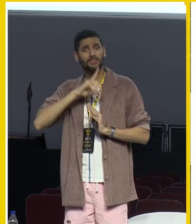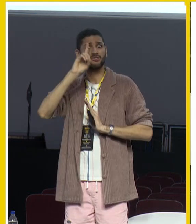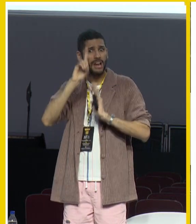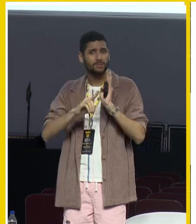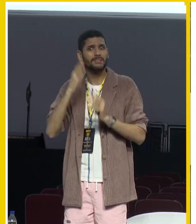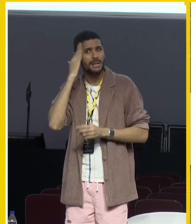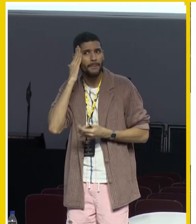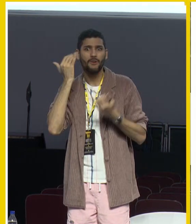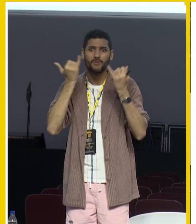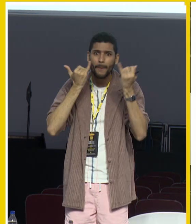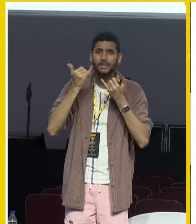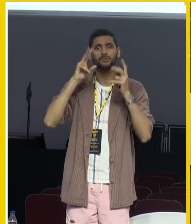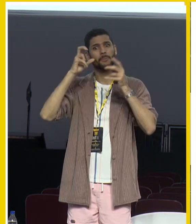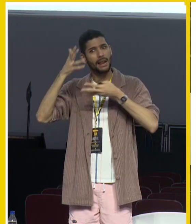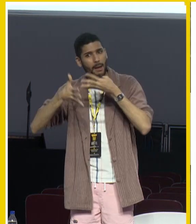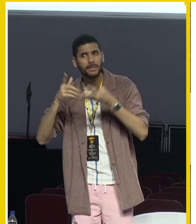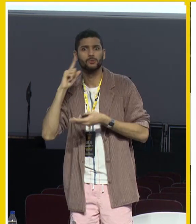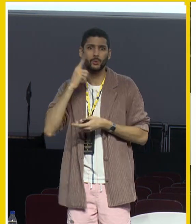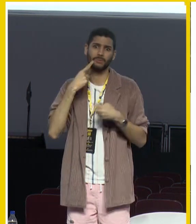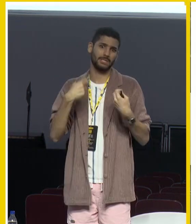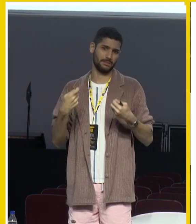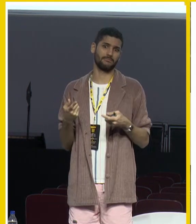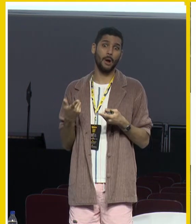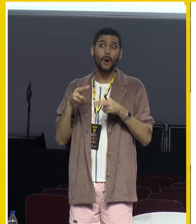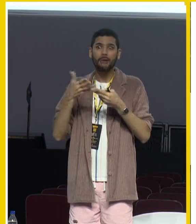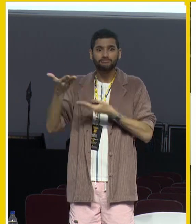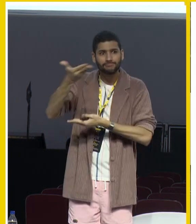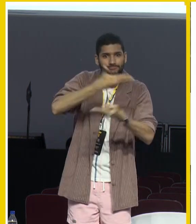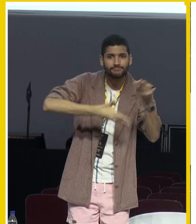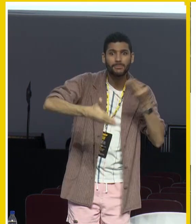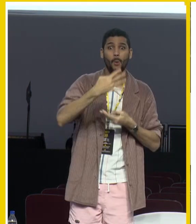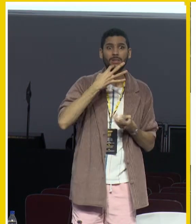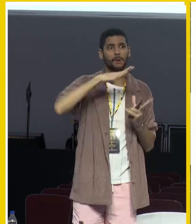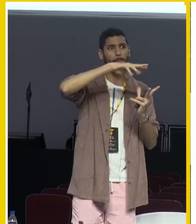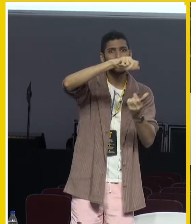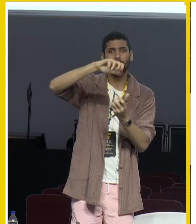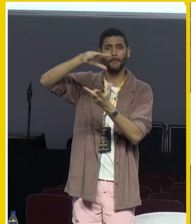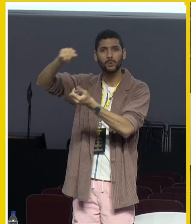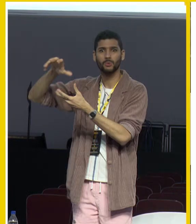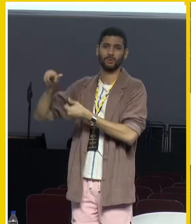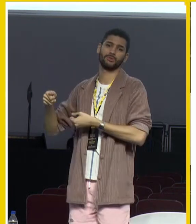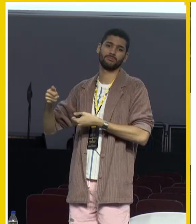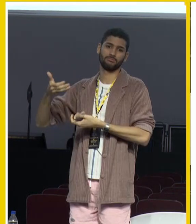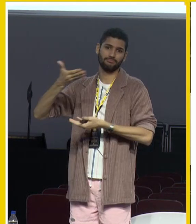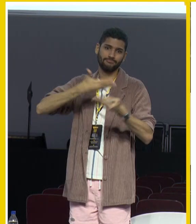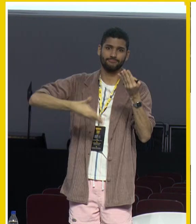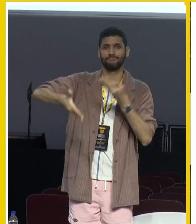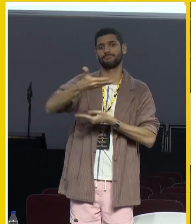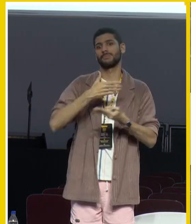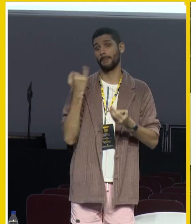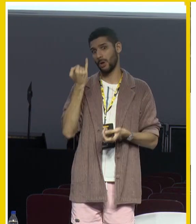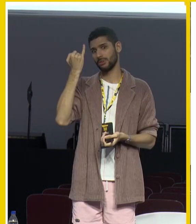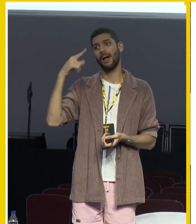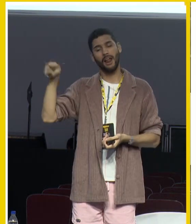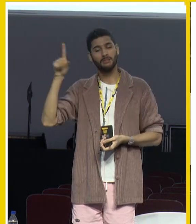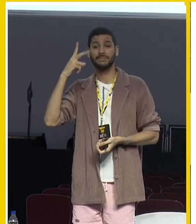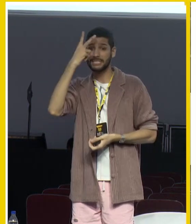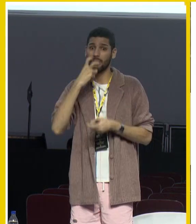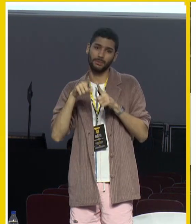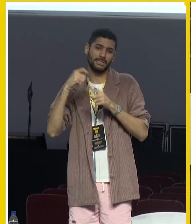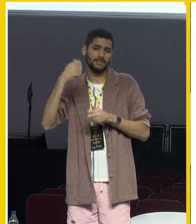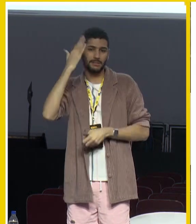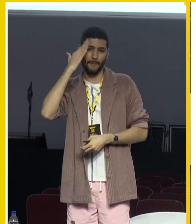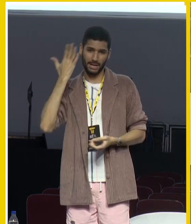as pessoas com deficiência visual também tem o direito de saber as informações o que o senhor está falando é para ter conhecimento das coisas que estão acontecendo